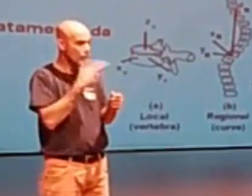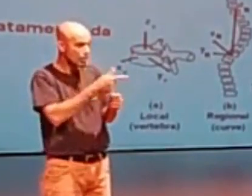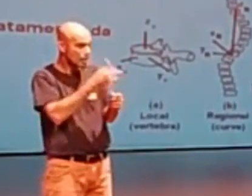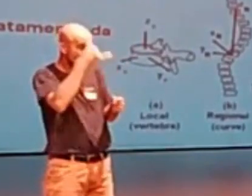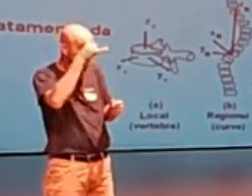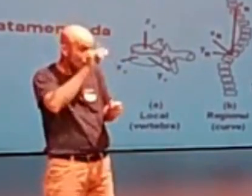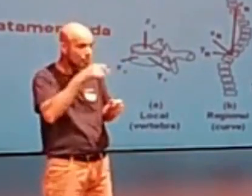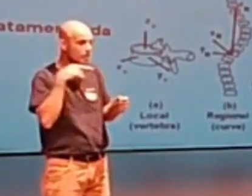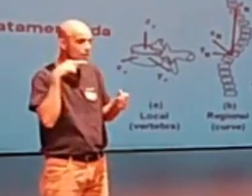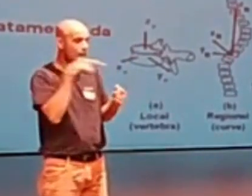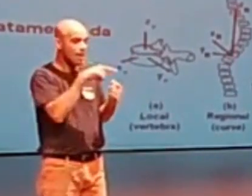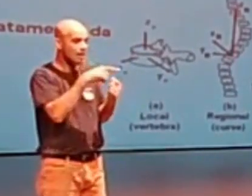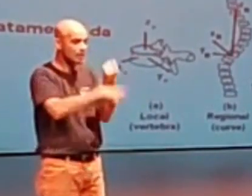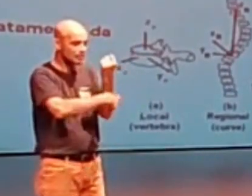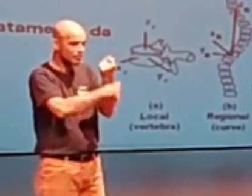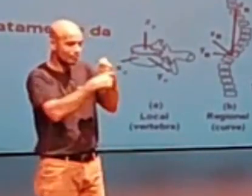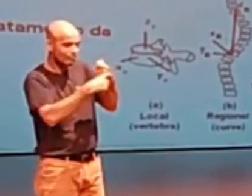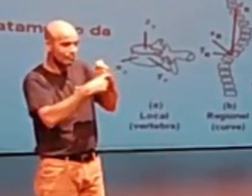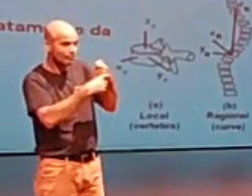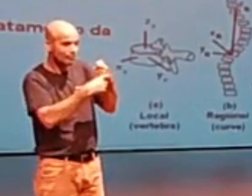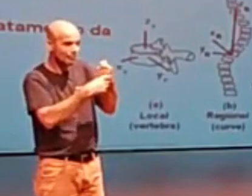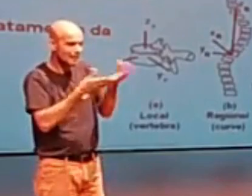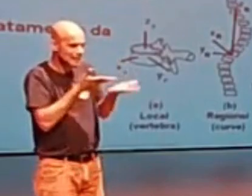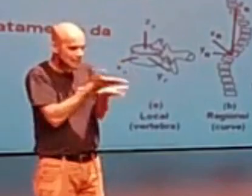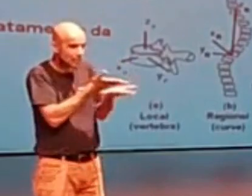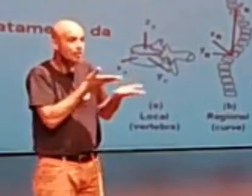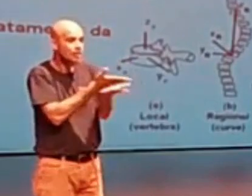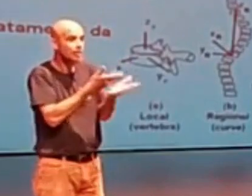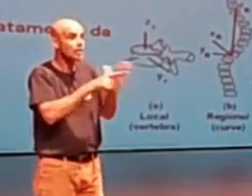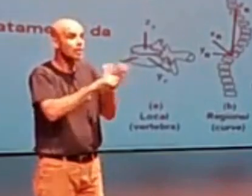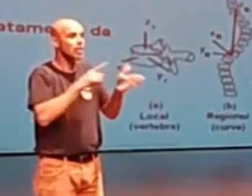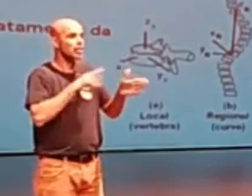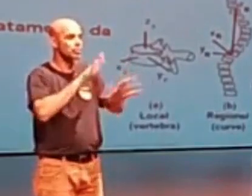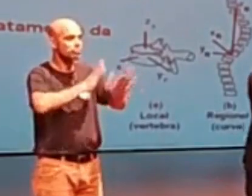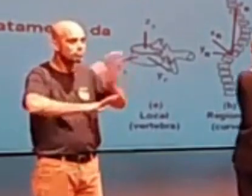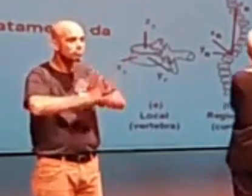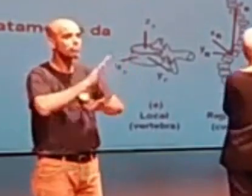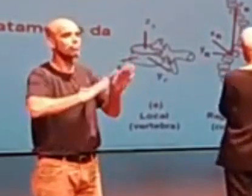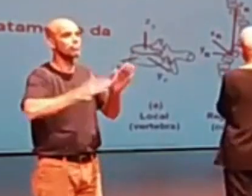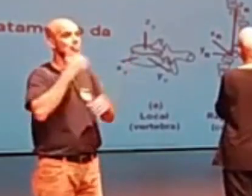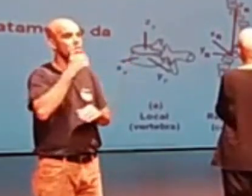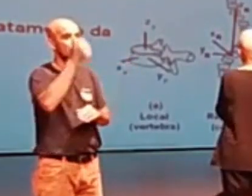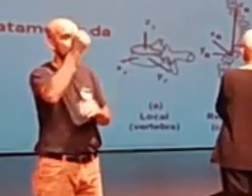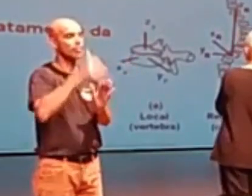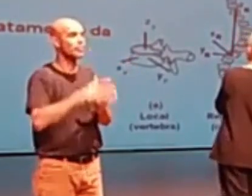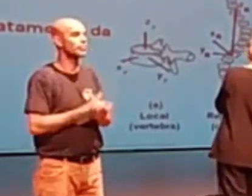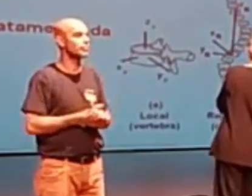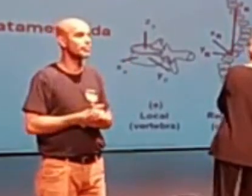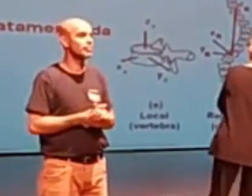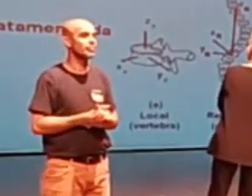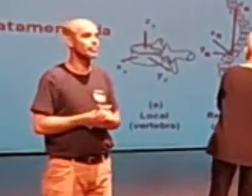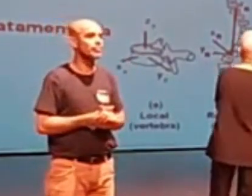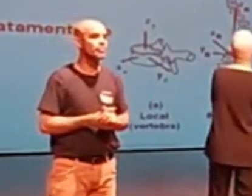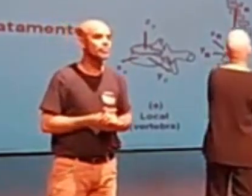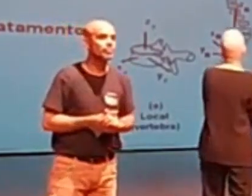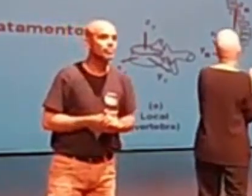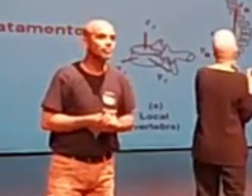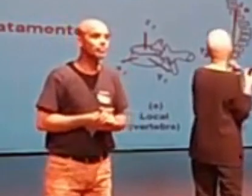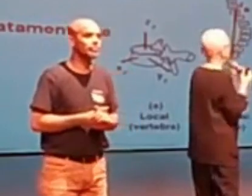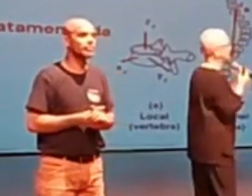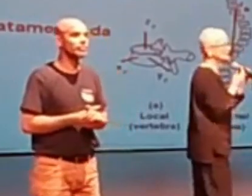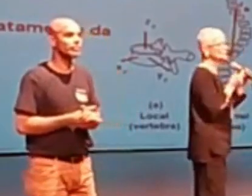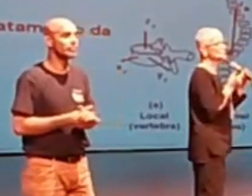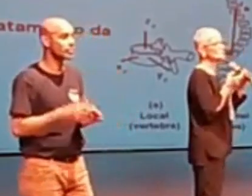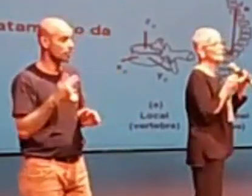não virtuoso, antes. E o quanto antes a gente faz melhor. E os princípios, e também esses